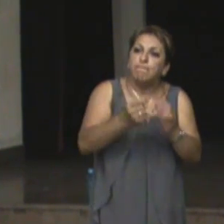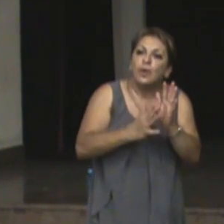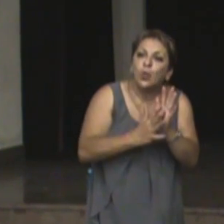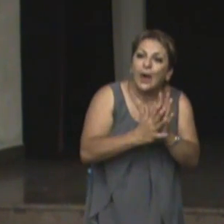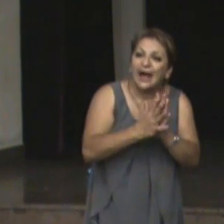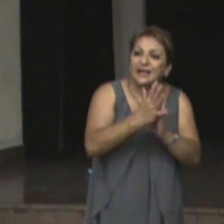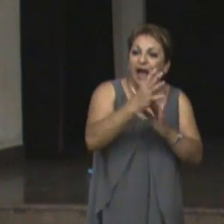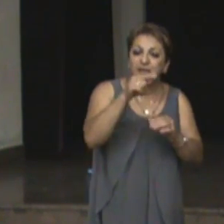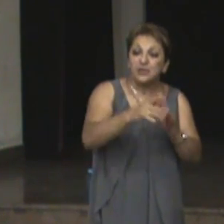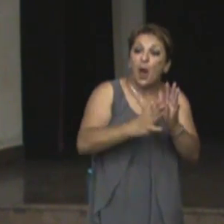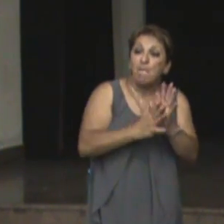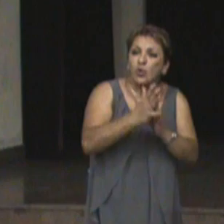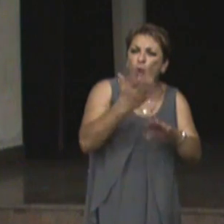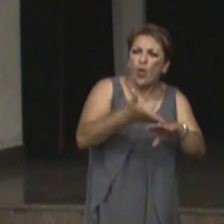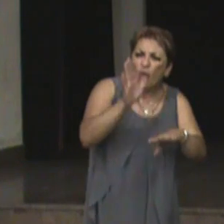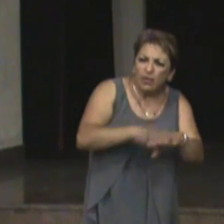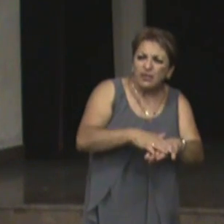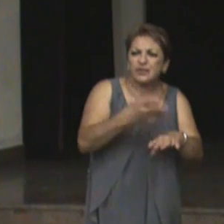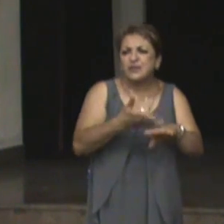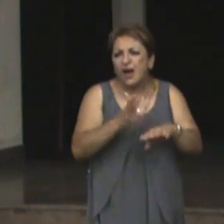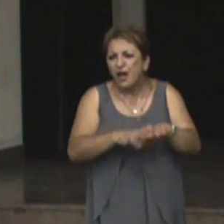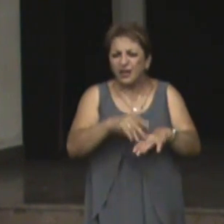տալիս, բայց երբեմն հոգսեր, աշխարհի